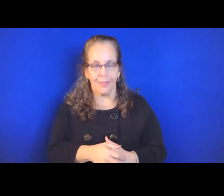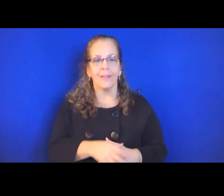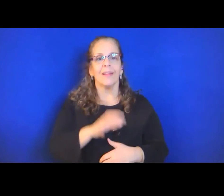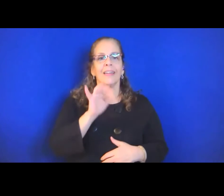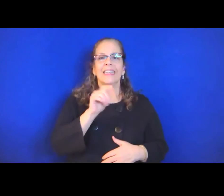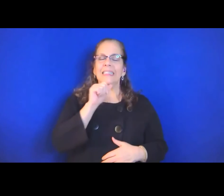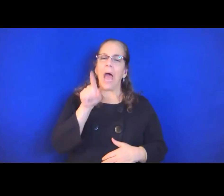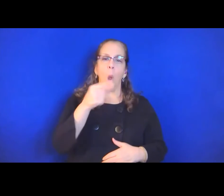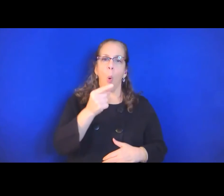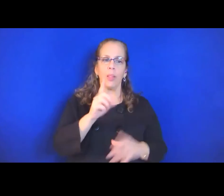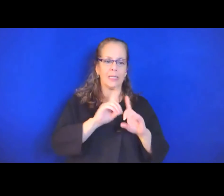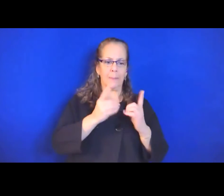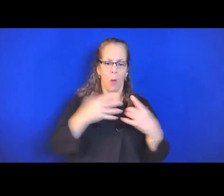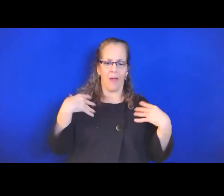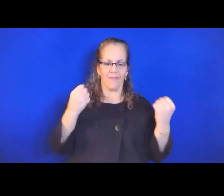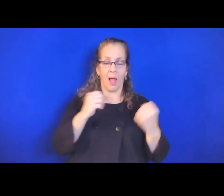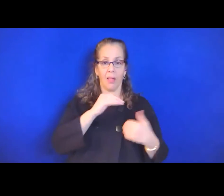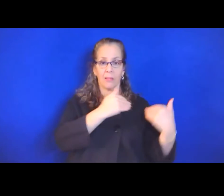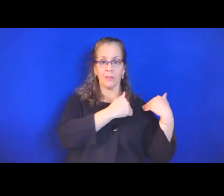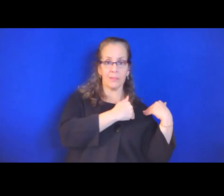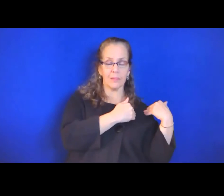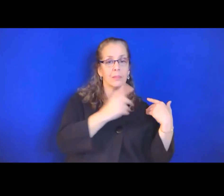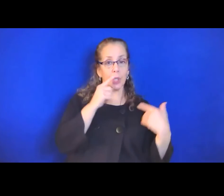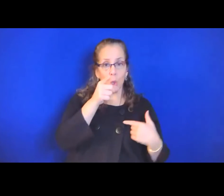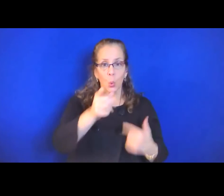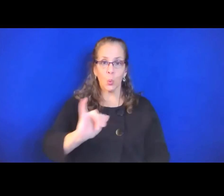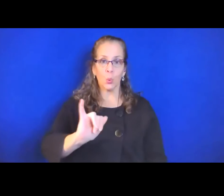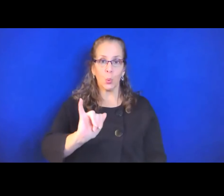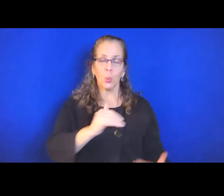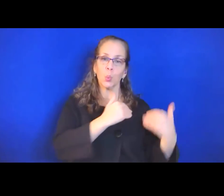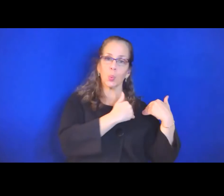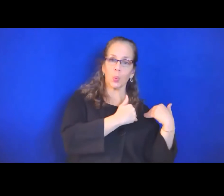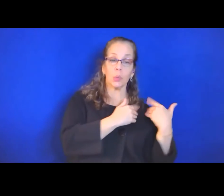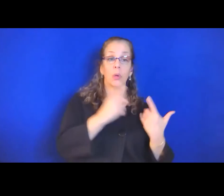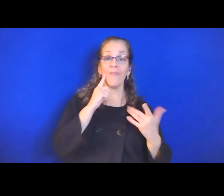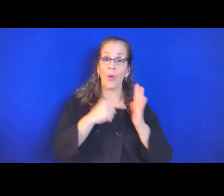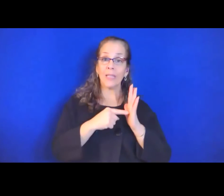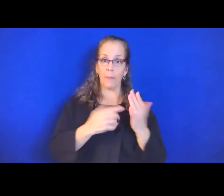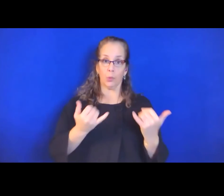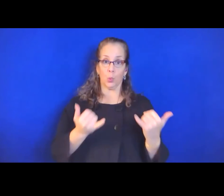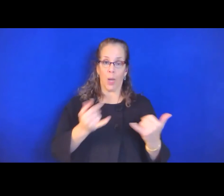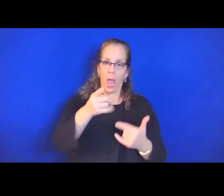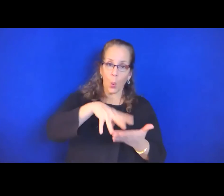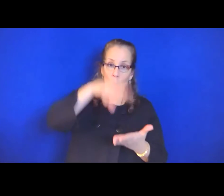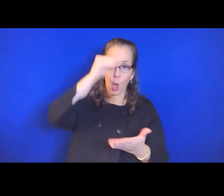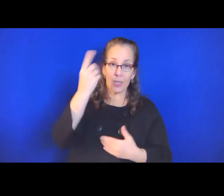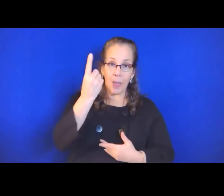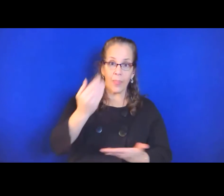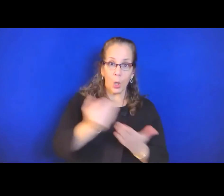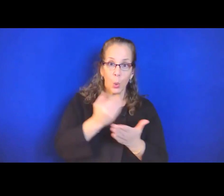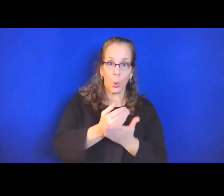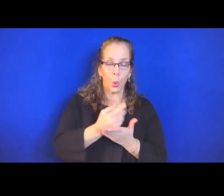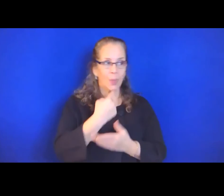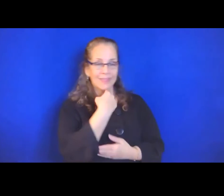这不单是我的工作，这些是所有的纽约市民呢都是可以帮忙可以做，就是不要去传播一些